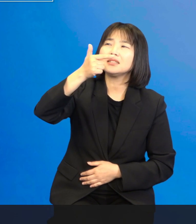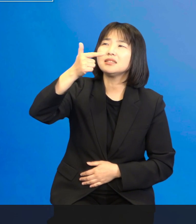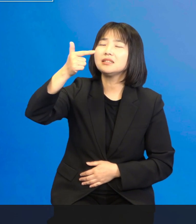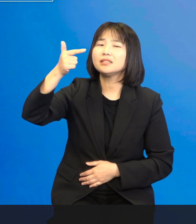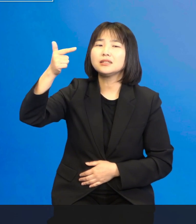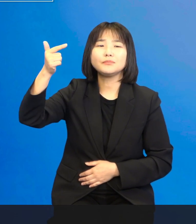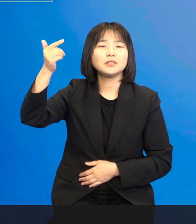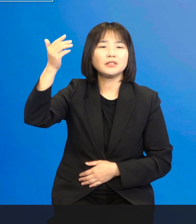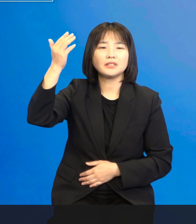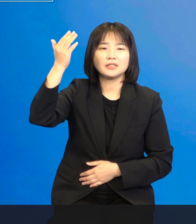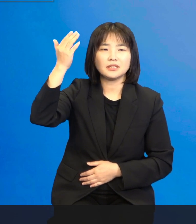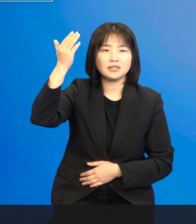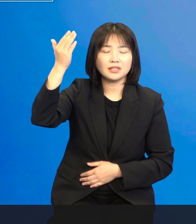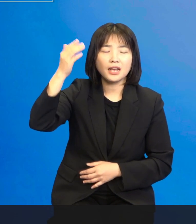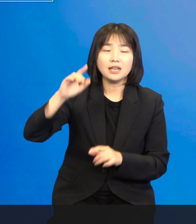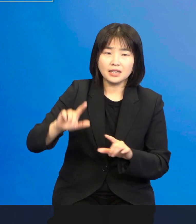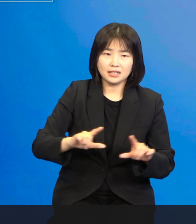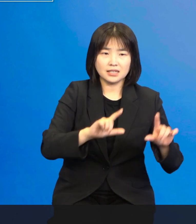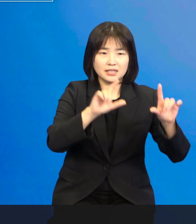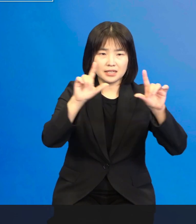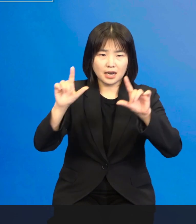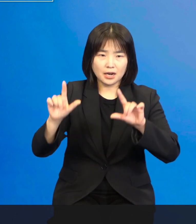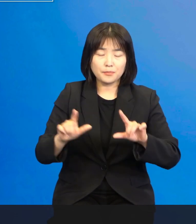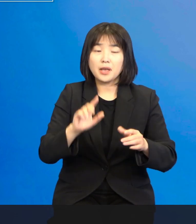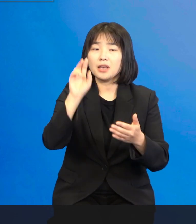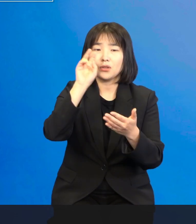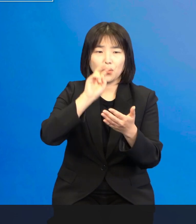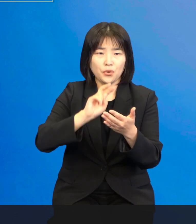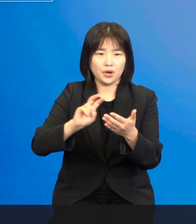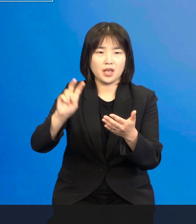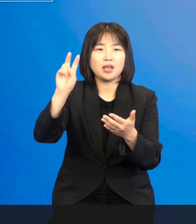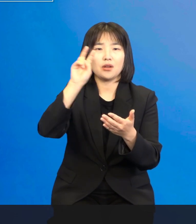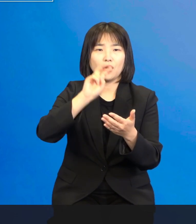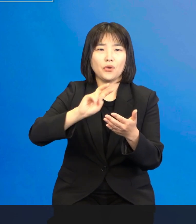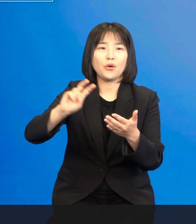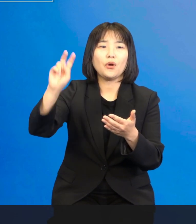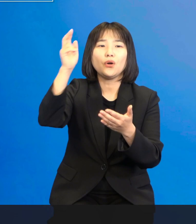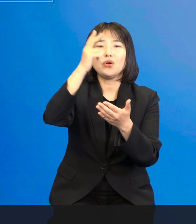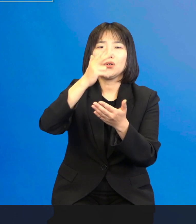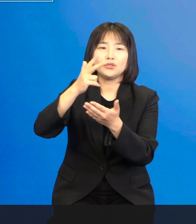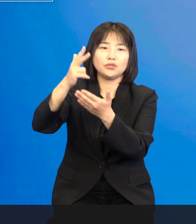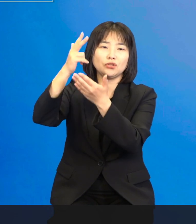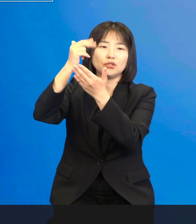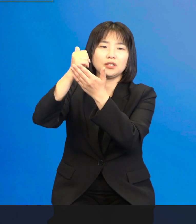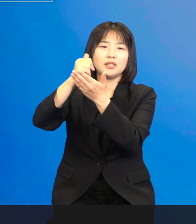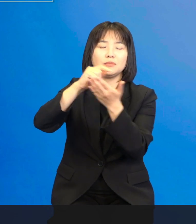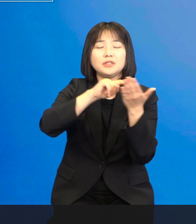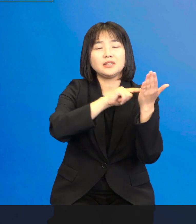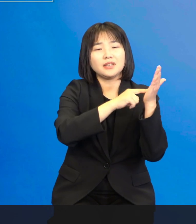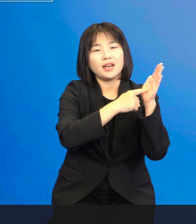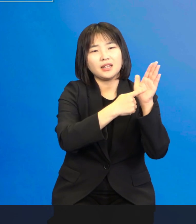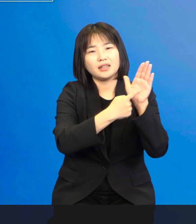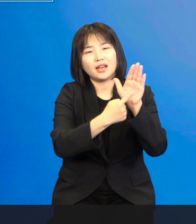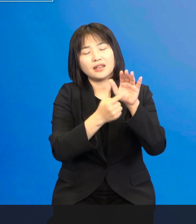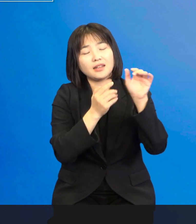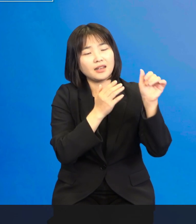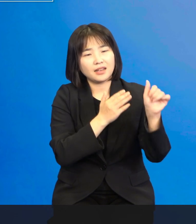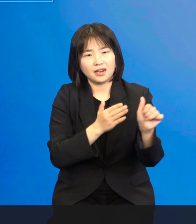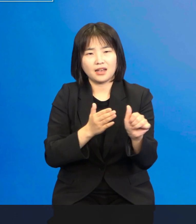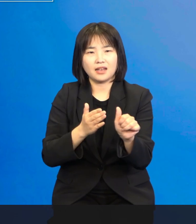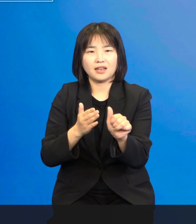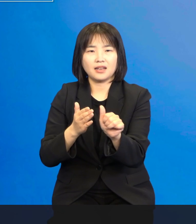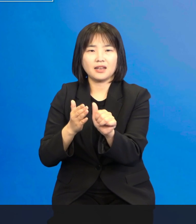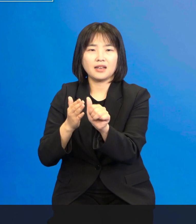아버지의 크심을 이 삶의 노래로 주님을 한번 더